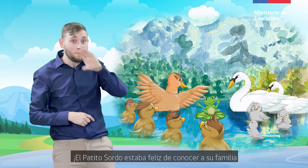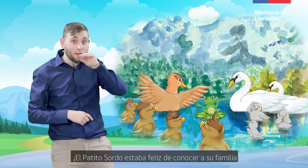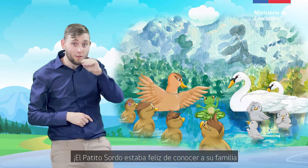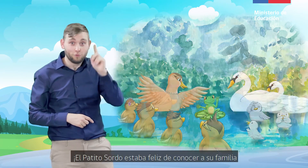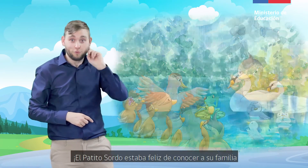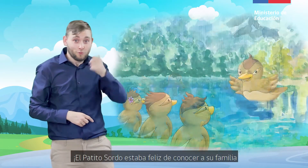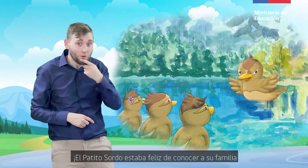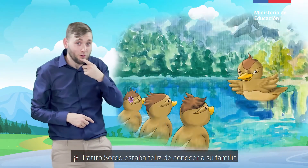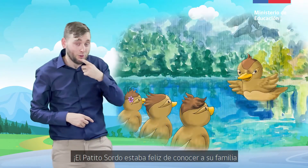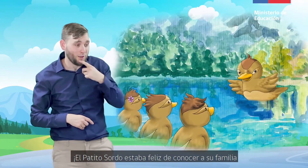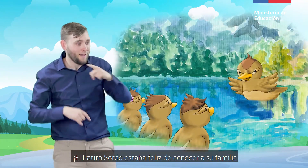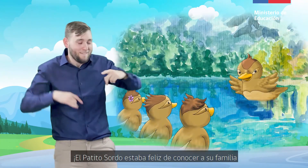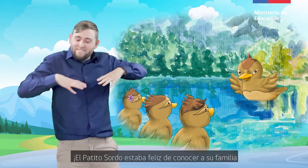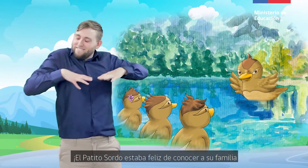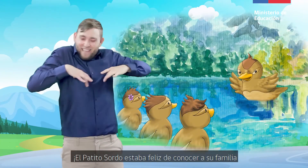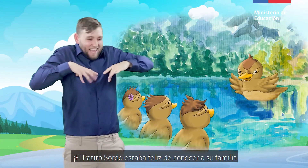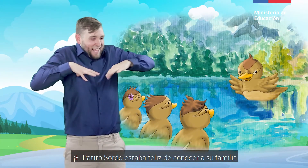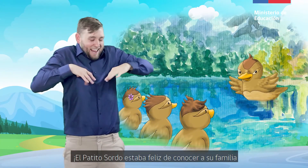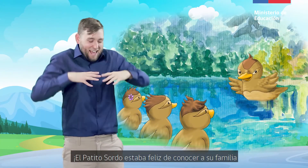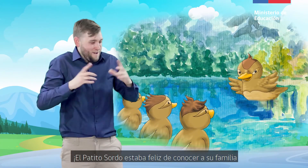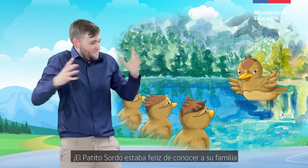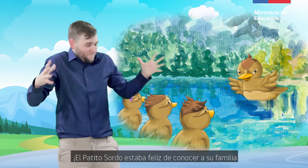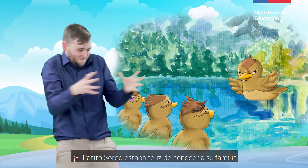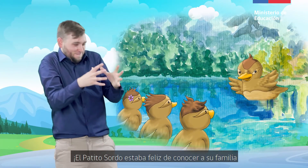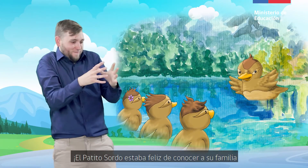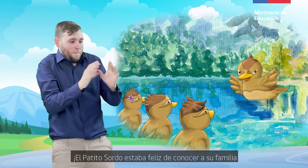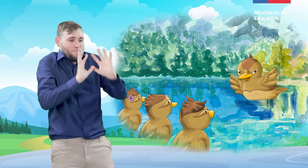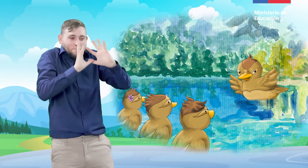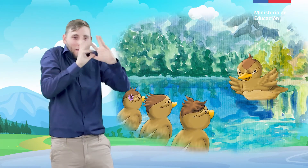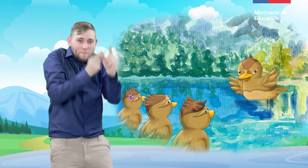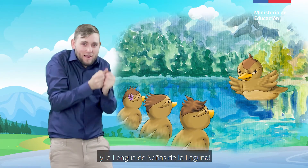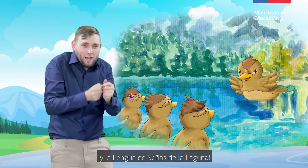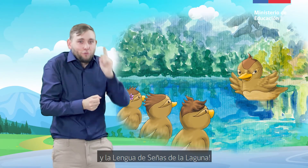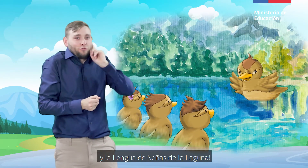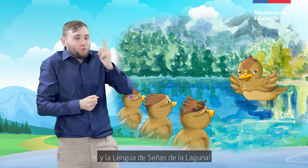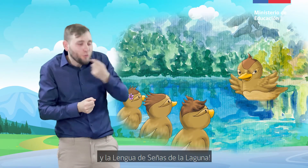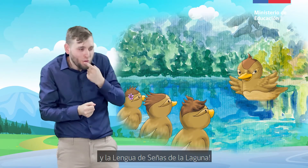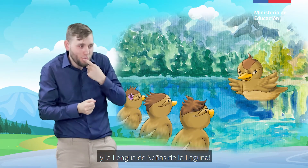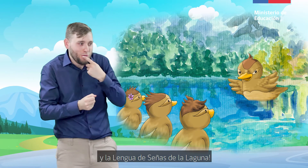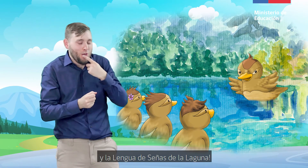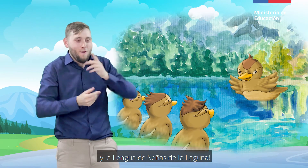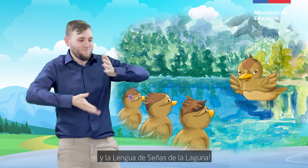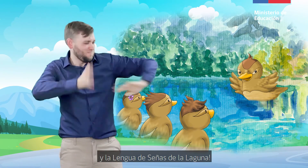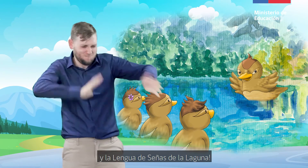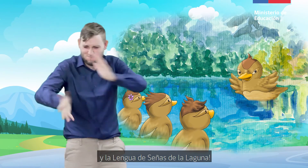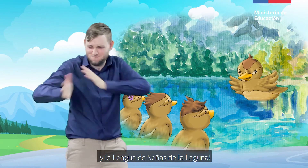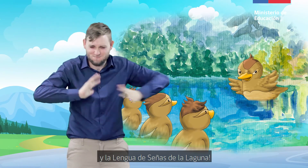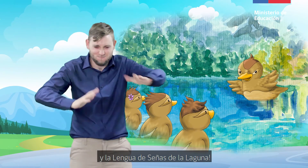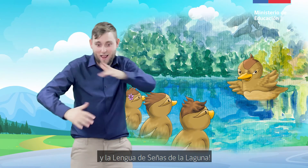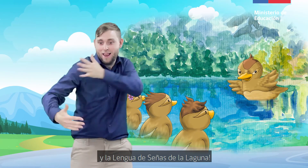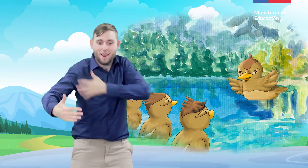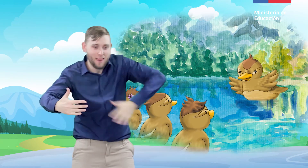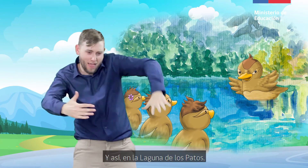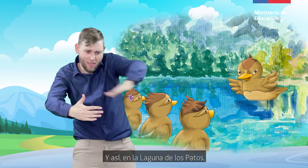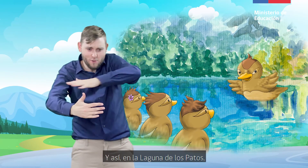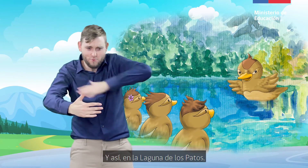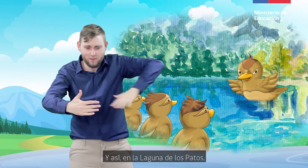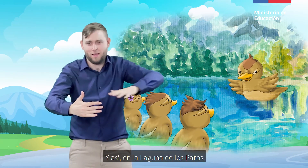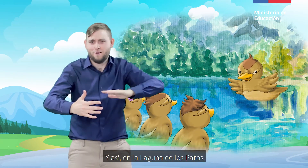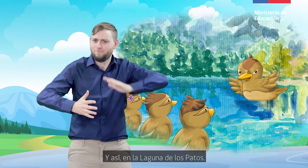El patito sordo estaba feliz de conocer a su familia y la lengua de señas de la laguna. Y así,